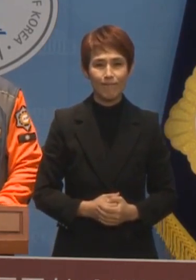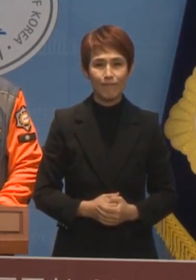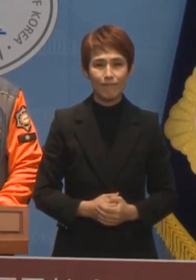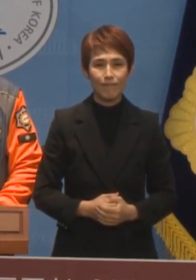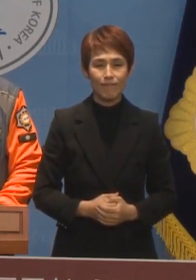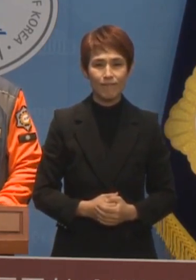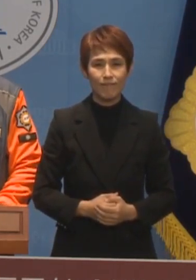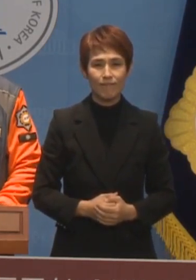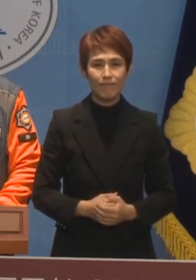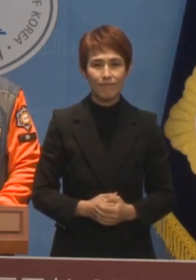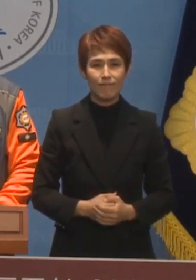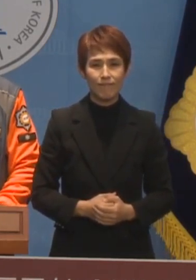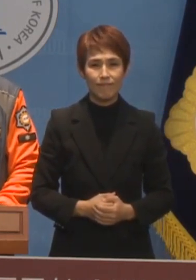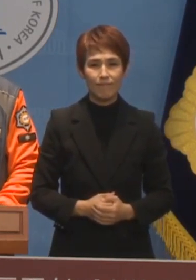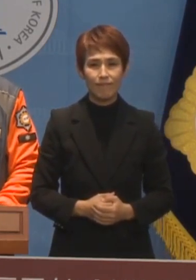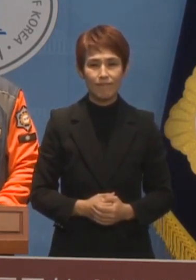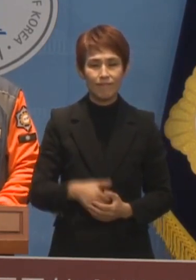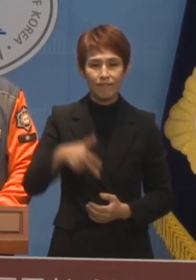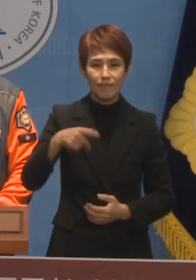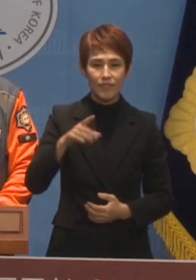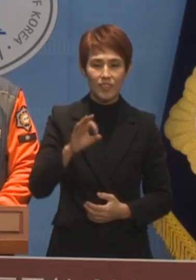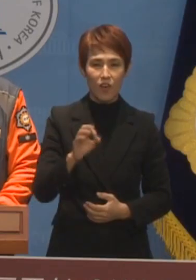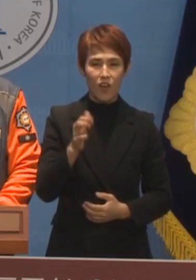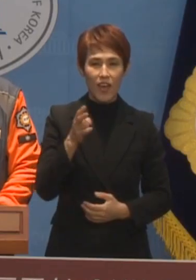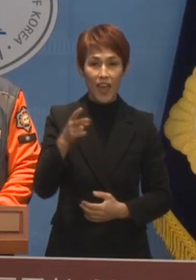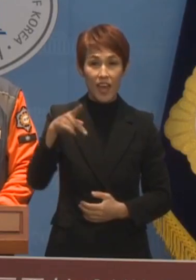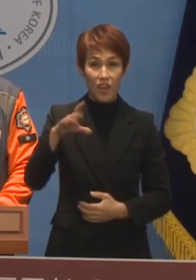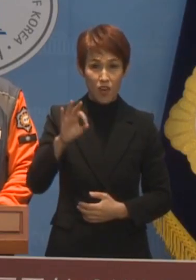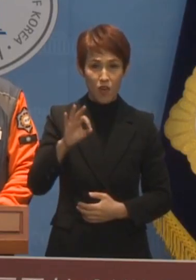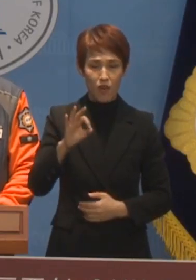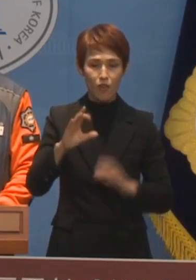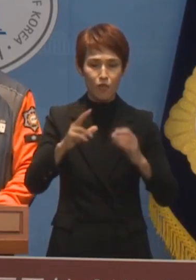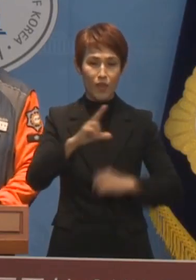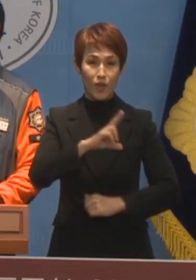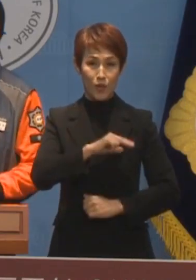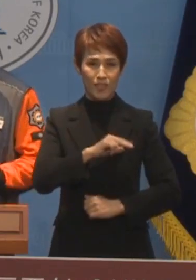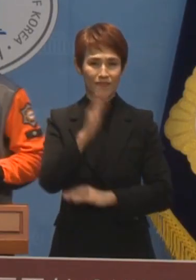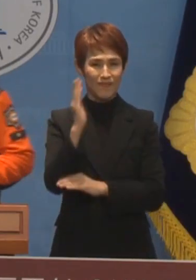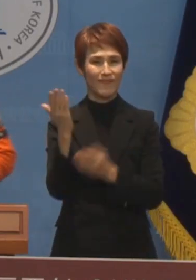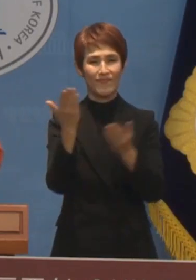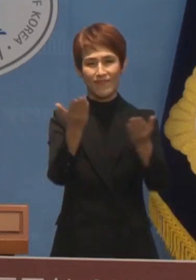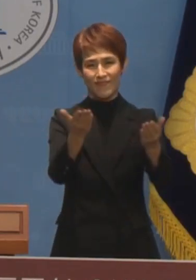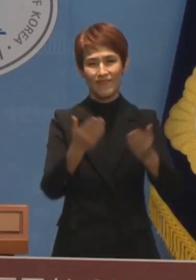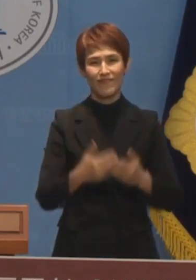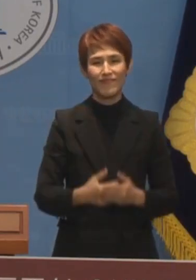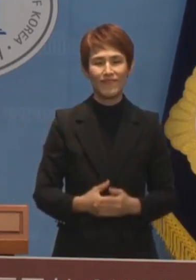먼저 정혜경 국회의원님의 발언이 있겠습니다.